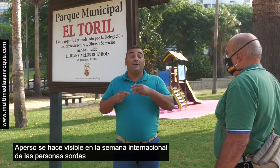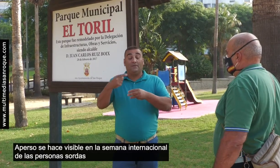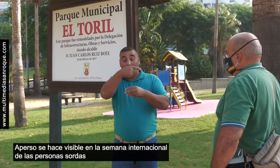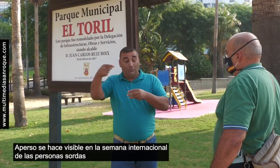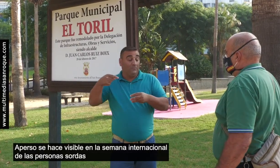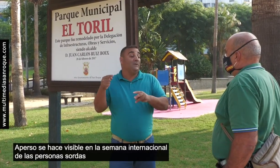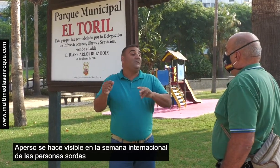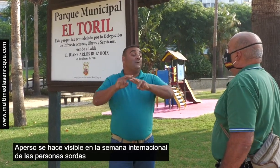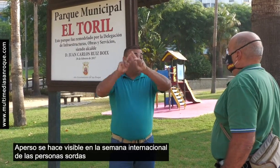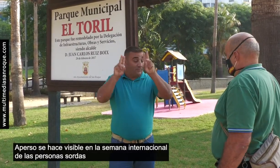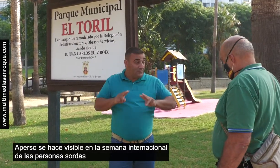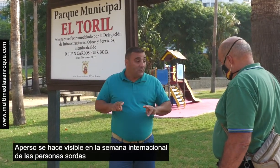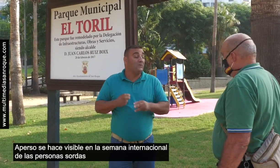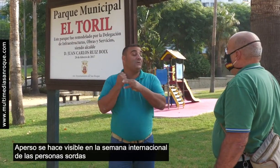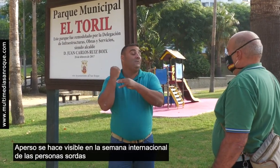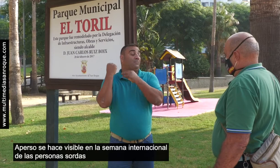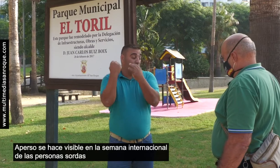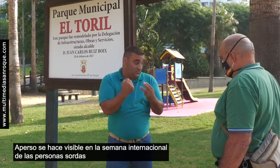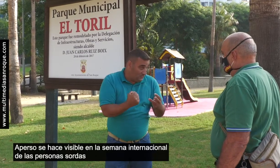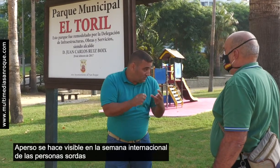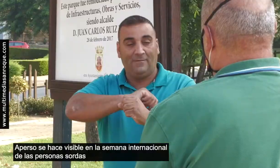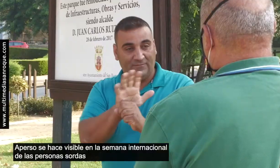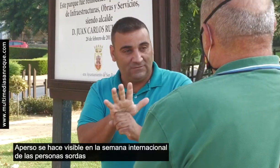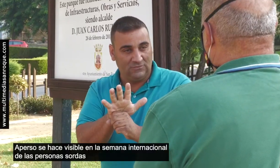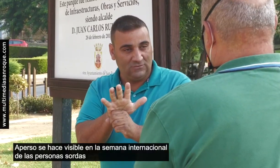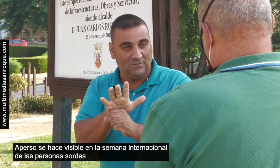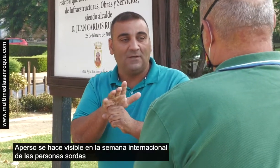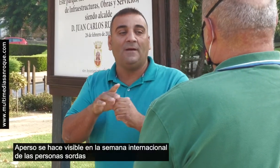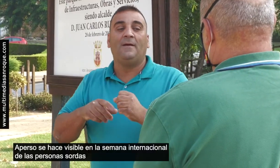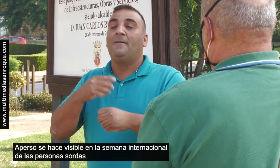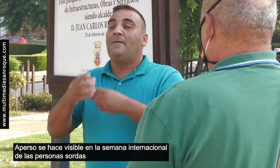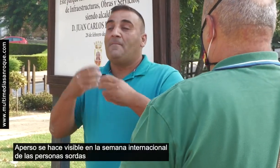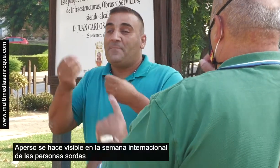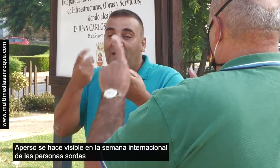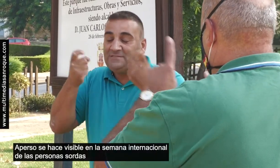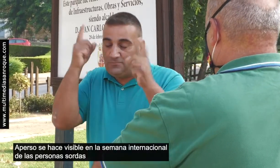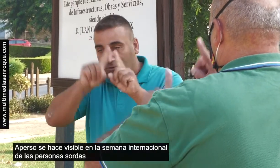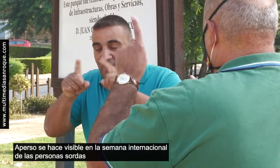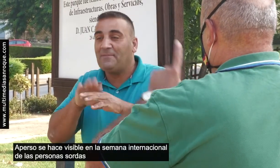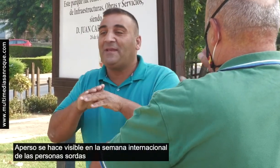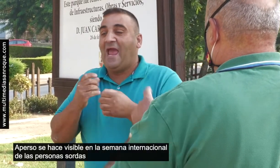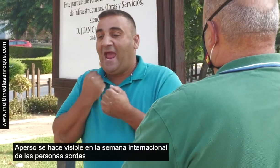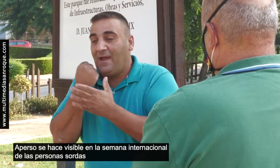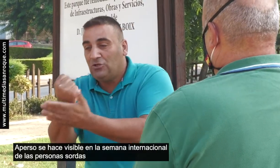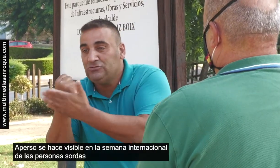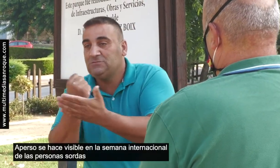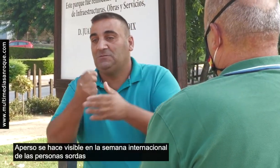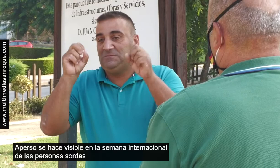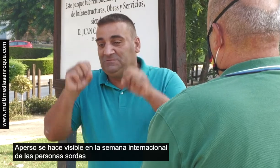salvador ortega ha querido hacer unas declaraciones en esta la semana internacional de las personas sordas para dar visibilidad al colectivo